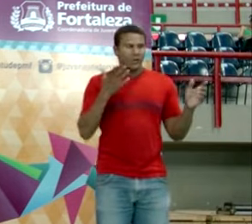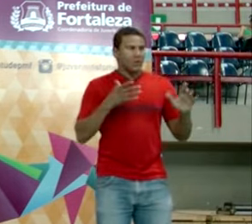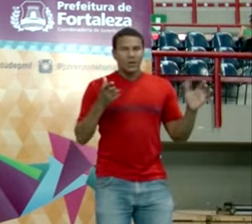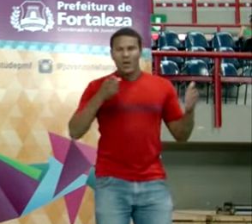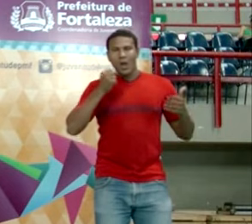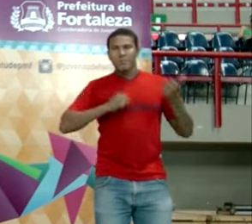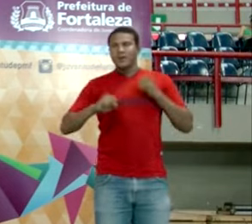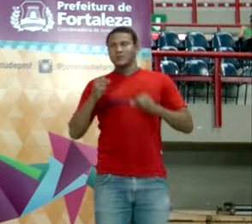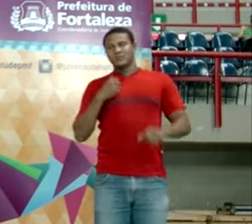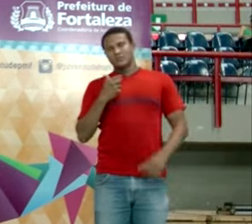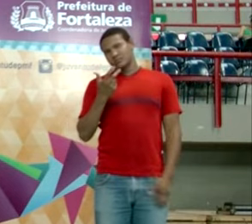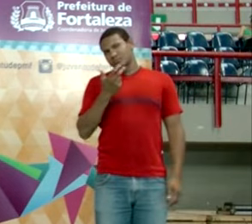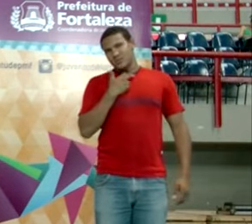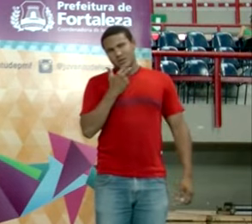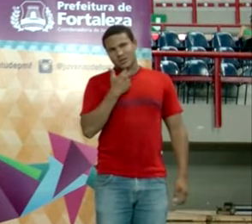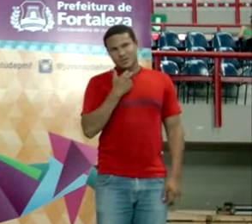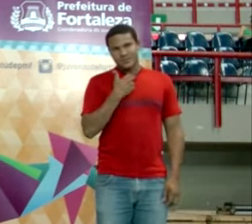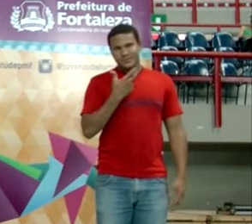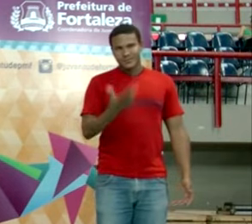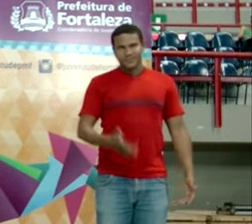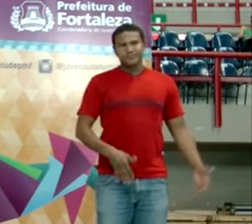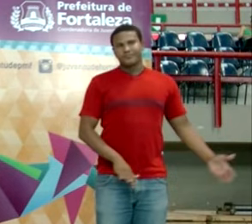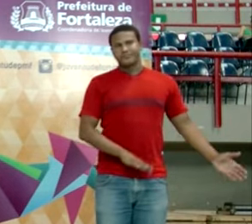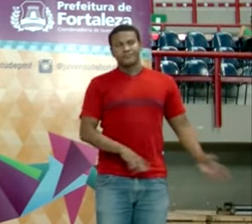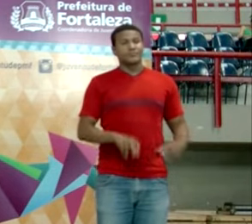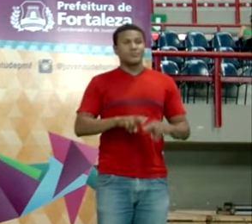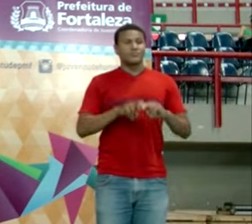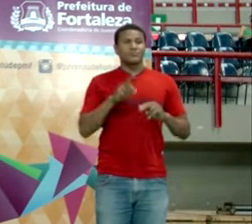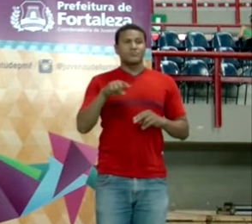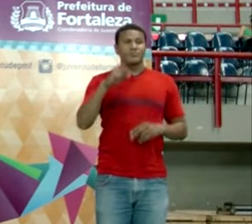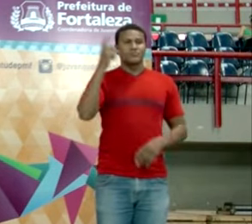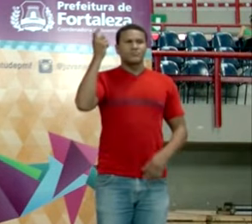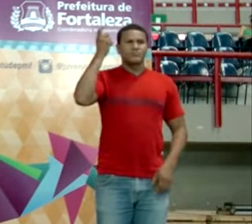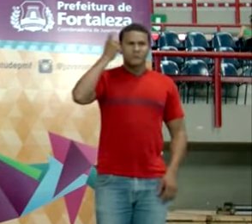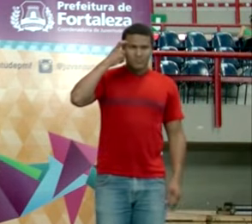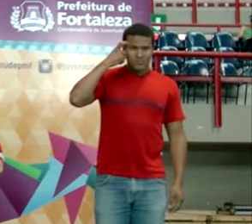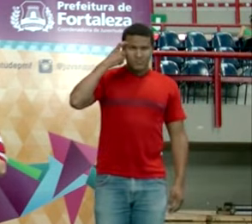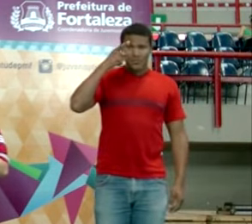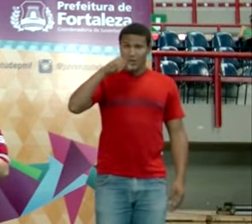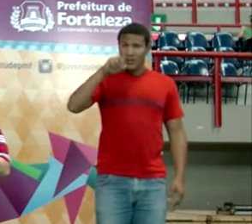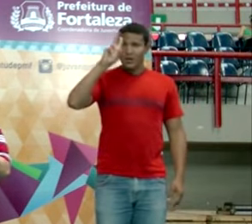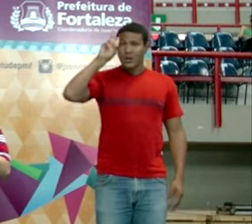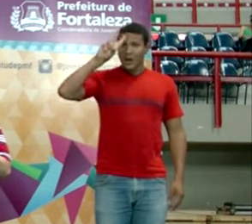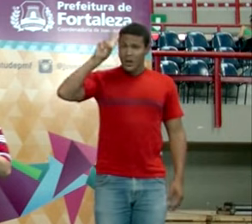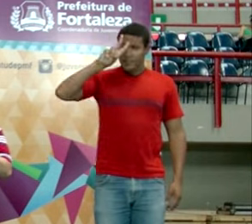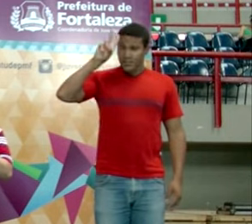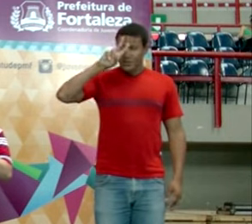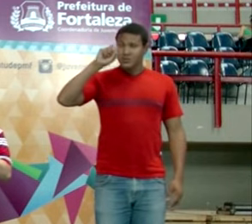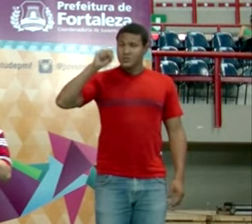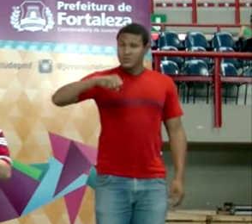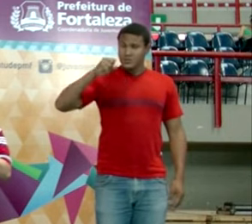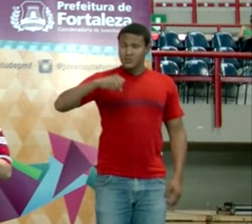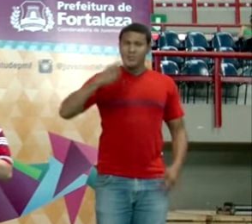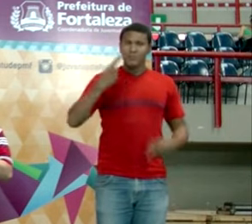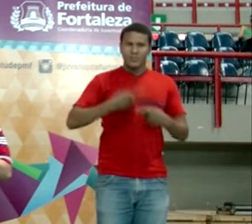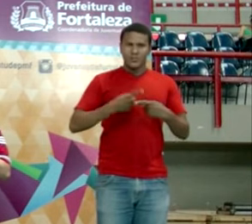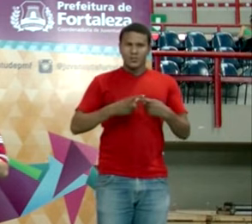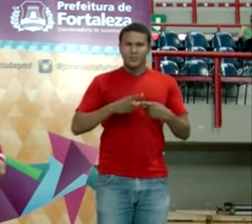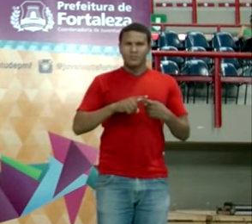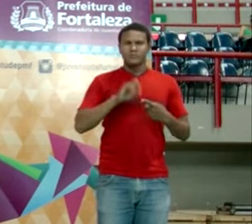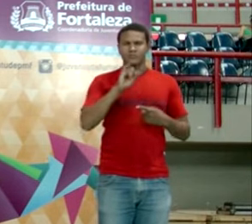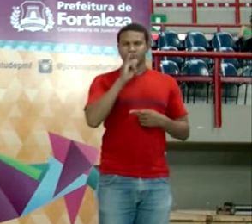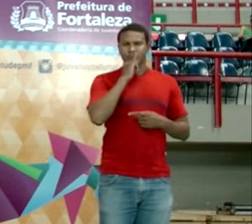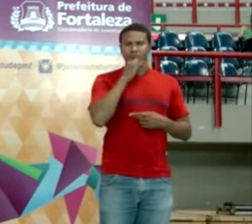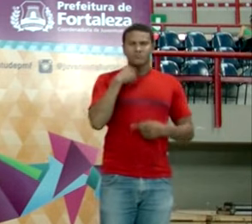Não dá assim. Então eu quero que vocês pensem que vocês vão lembrar de tudo isso, porque por mais que a